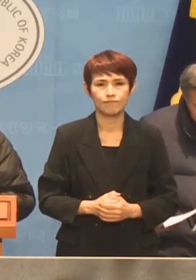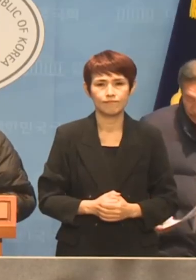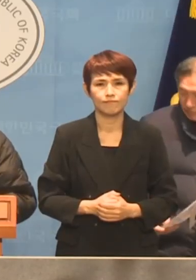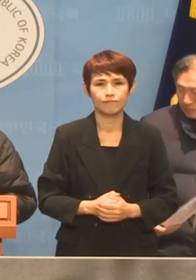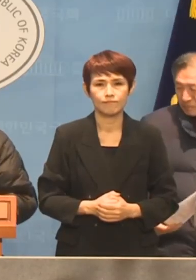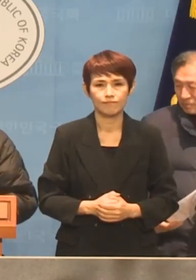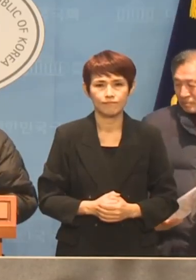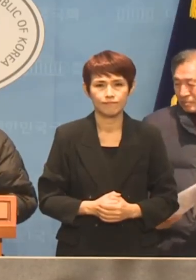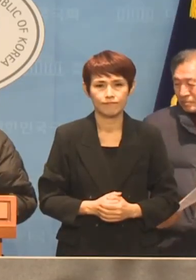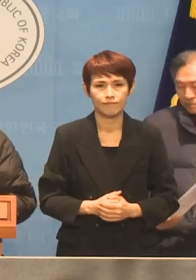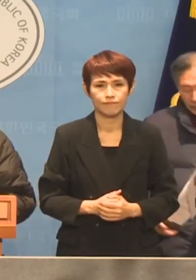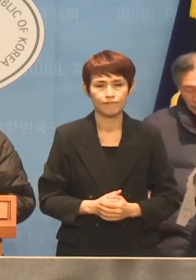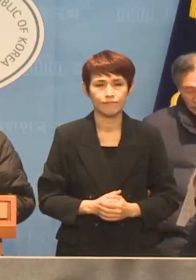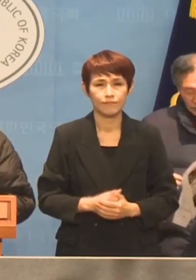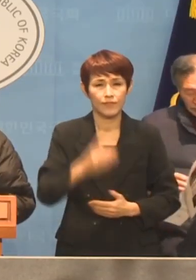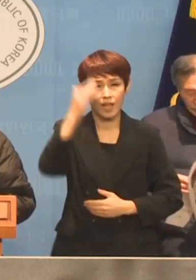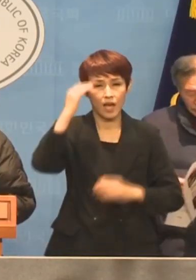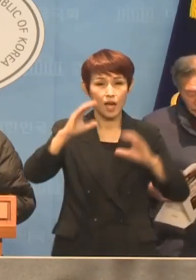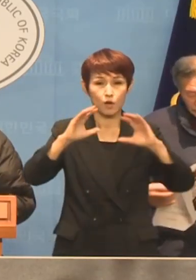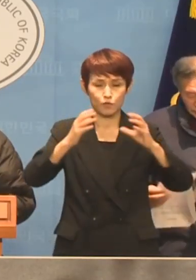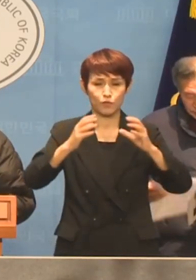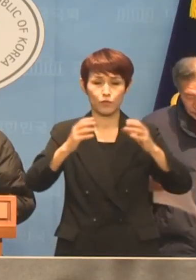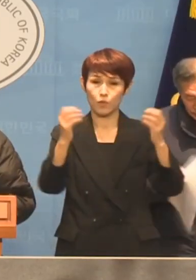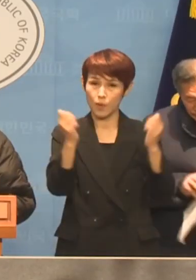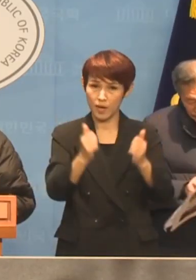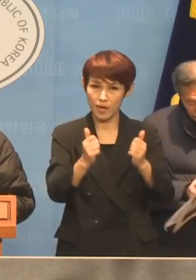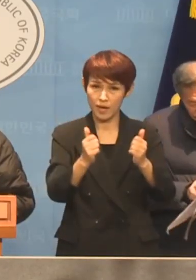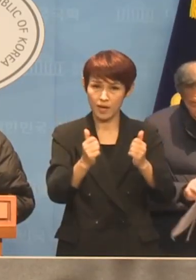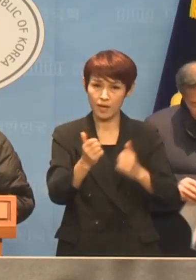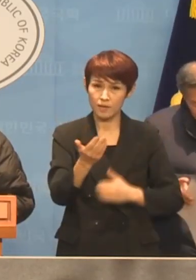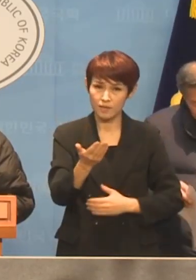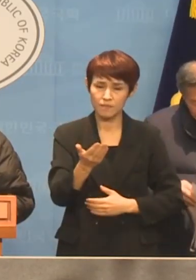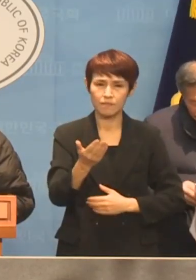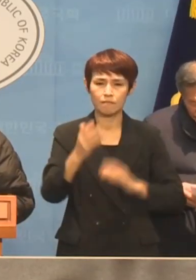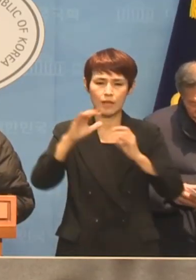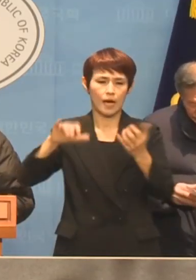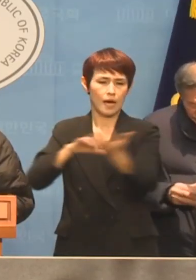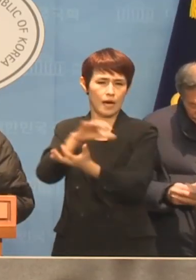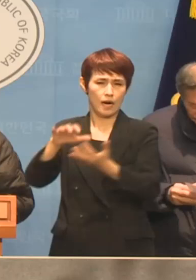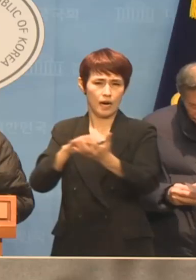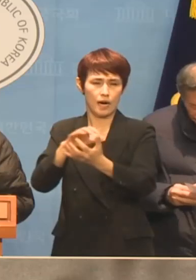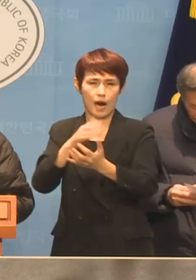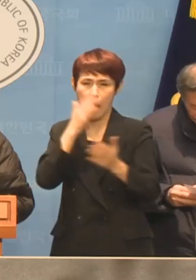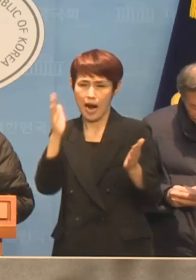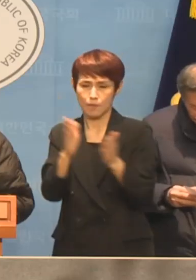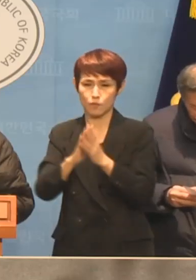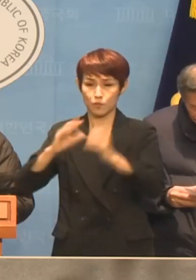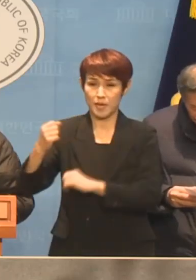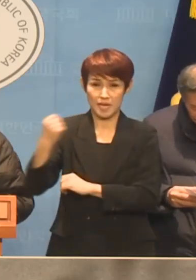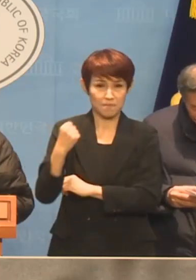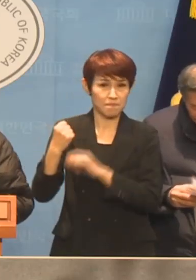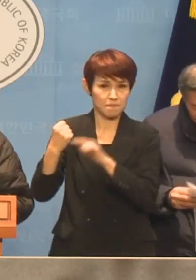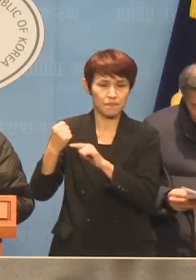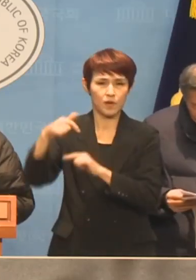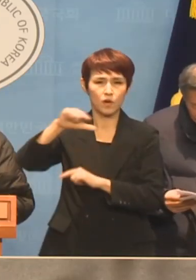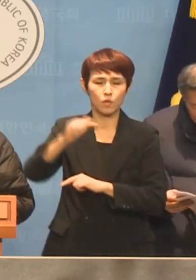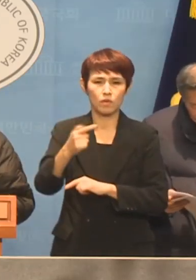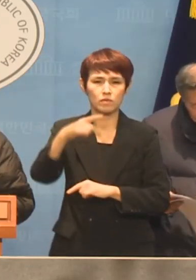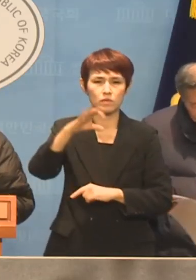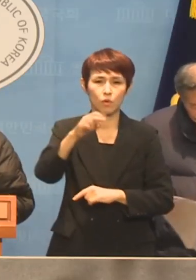기자회견문. 대한민국 국회는 내란 공범 국민의힘의